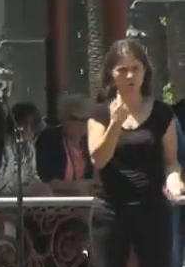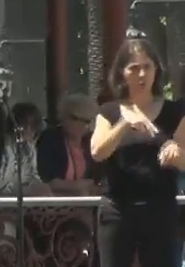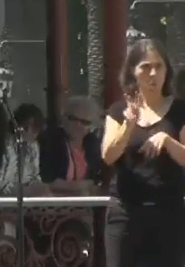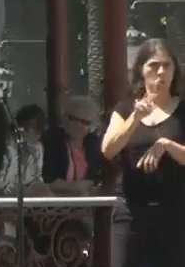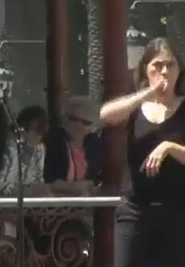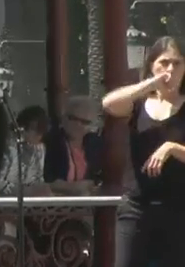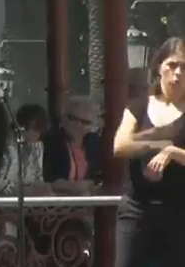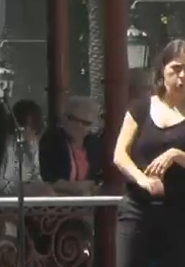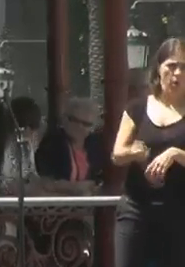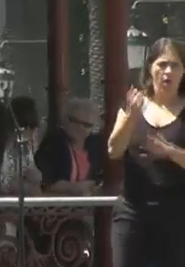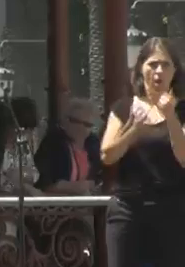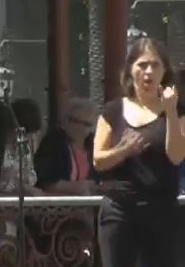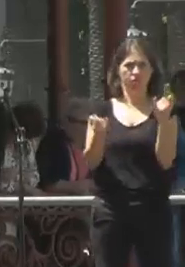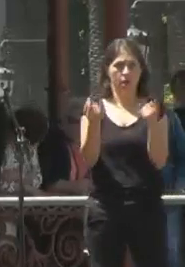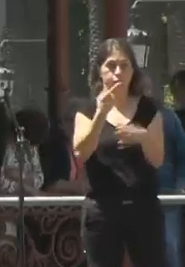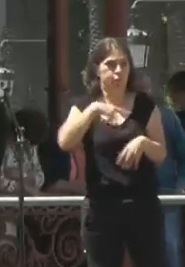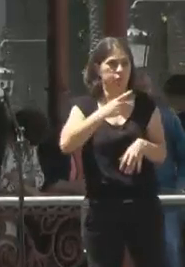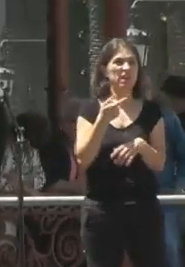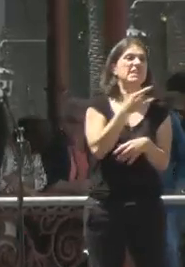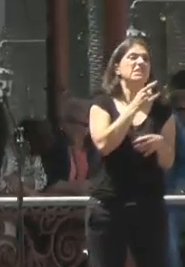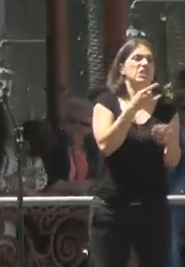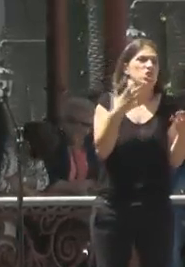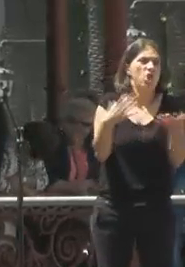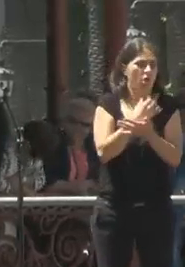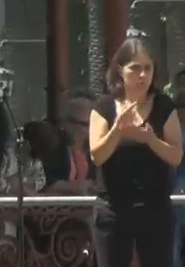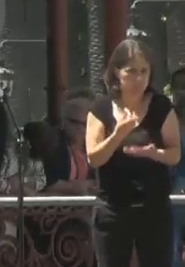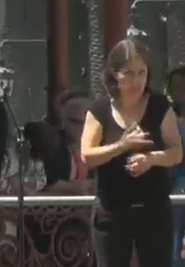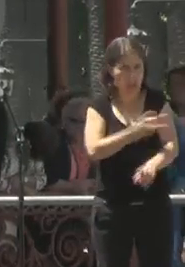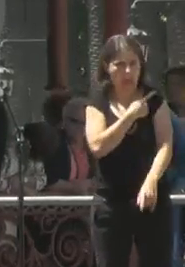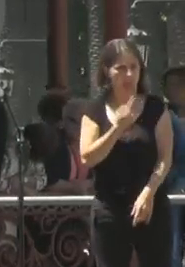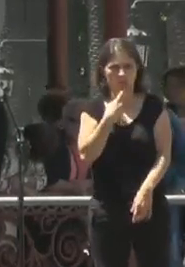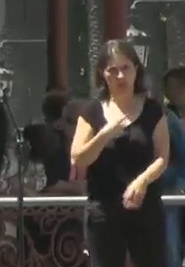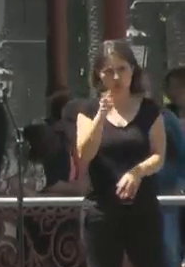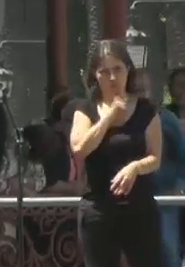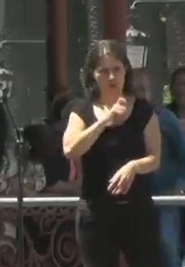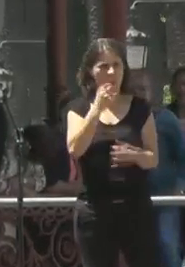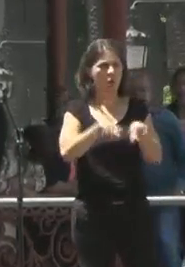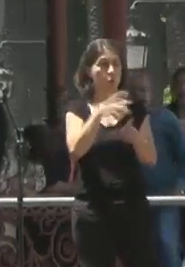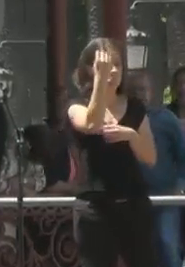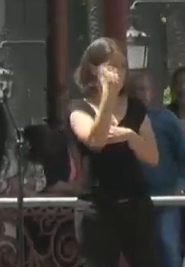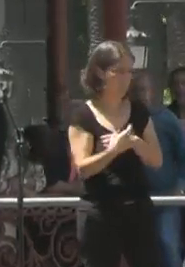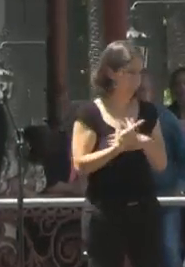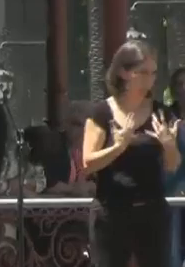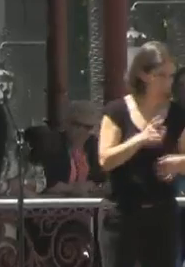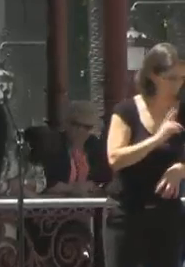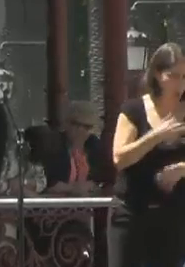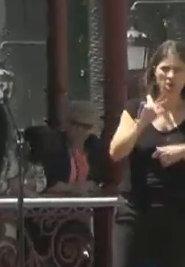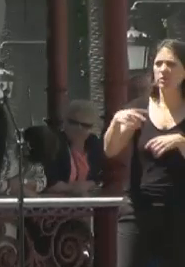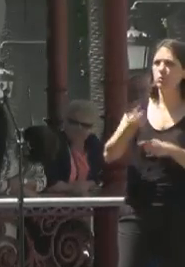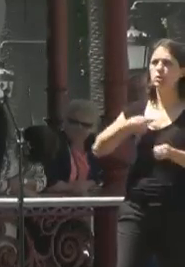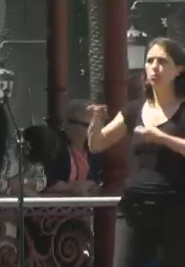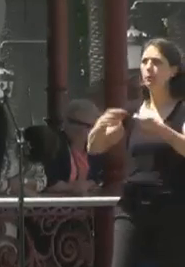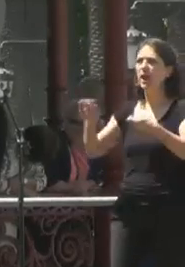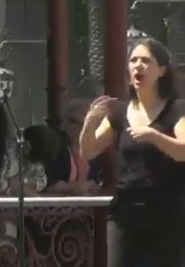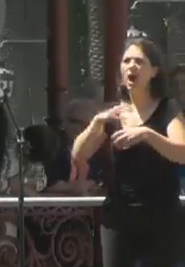chavistas, todos os istas que nos podamos imaginar, non? Dixeron, non van a funcionar os semáforos, non va a haber papel higiénico nos supermercados da